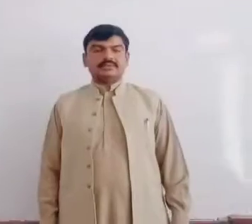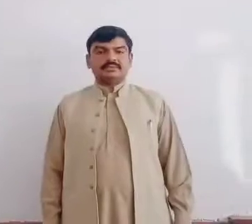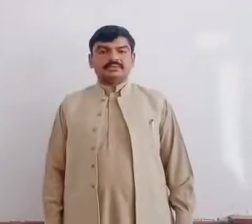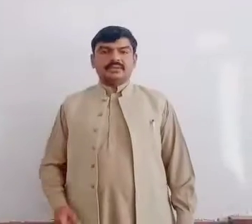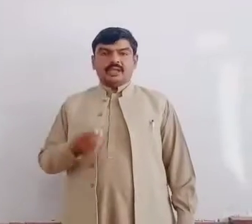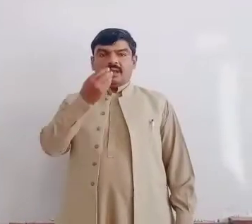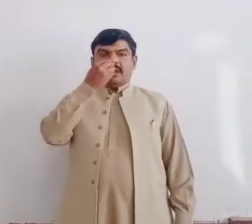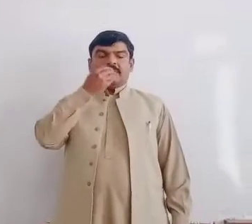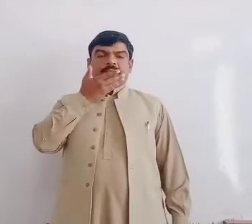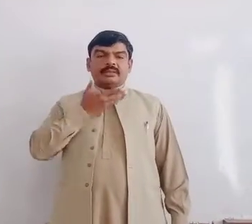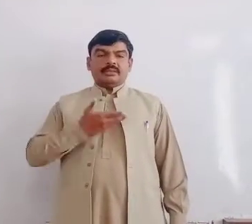मेदा,